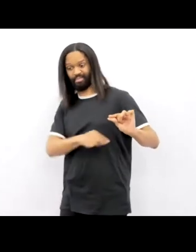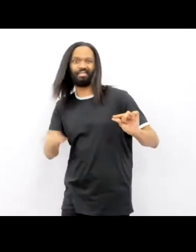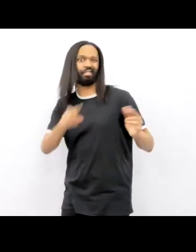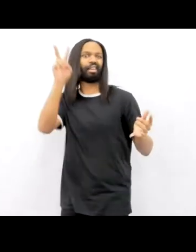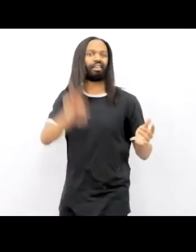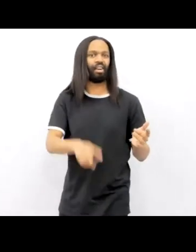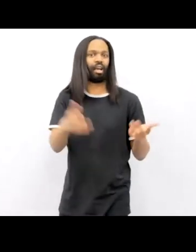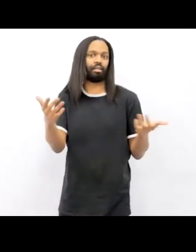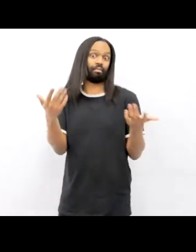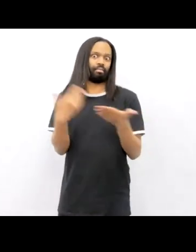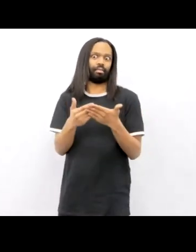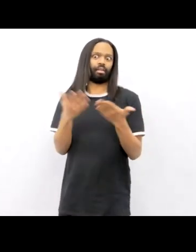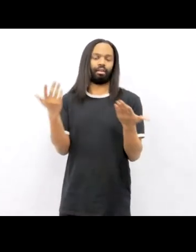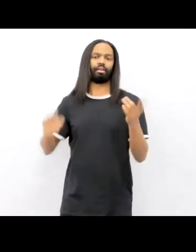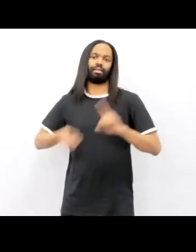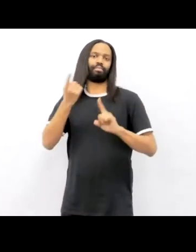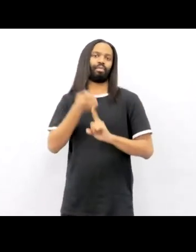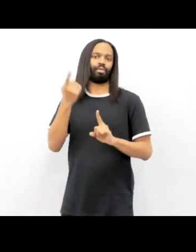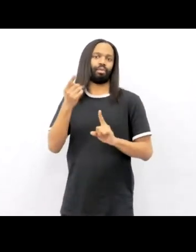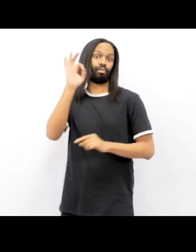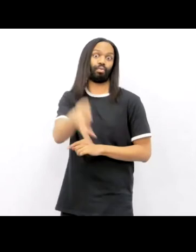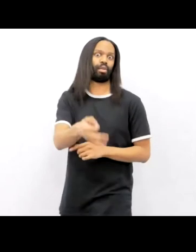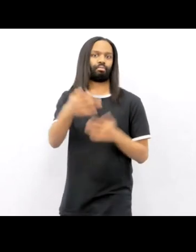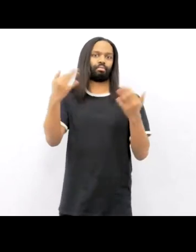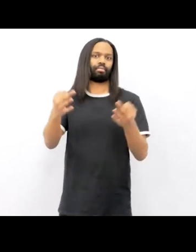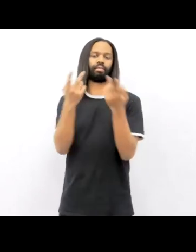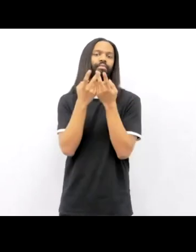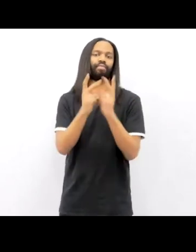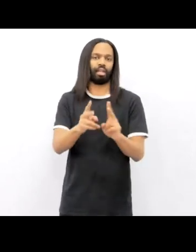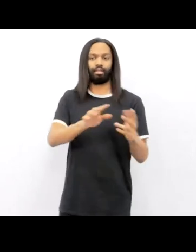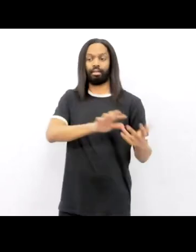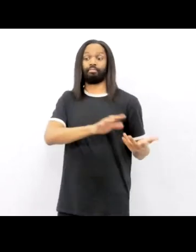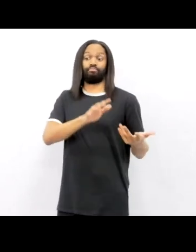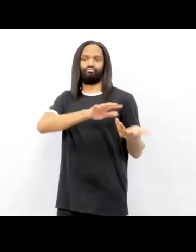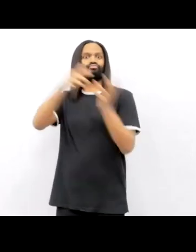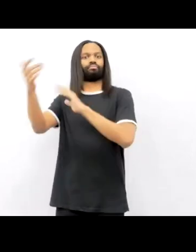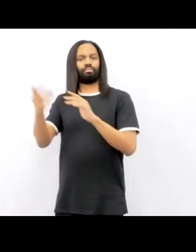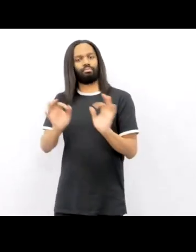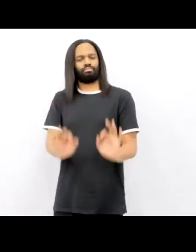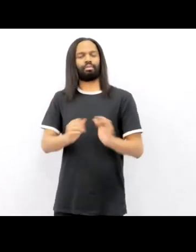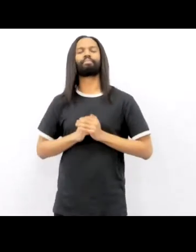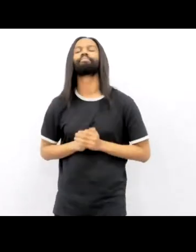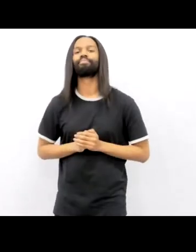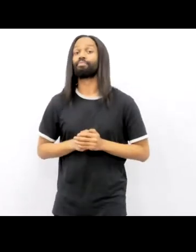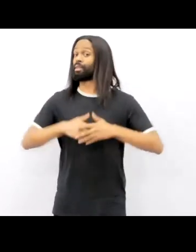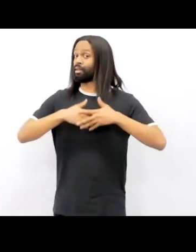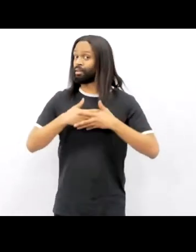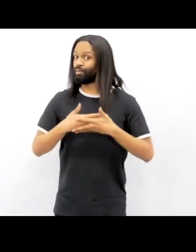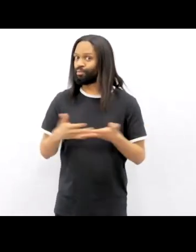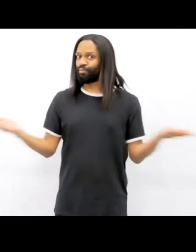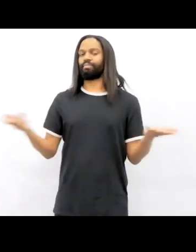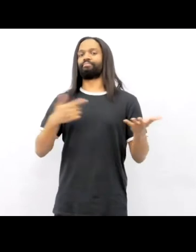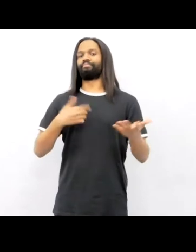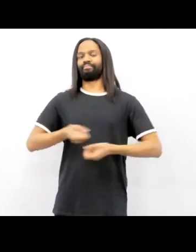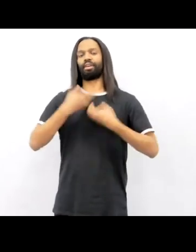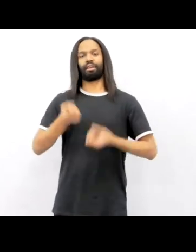majeur de reconquête urbaine au sens noble du terme. Voilà ce que je voulais partager avec